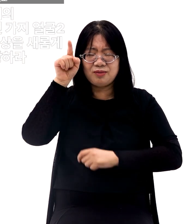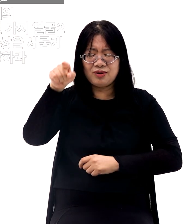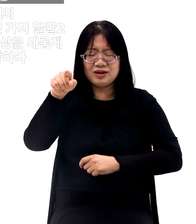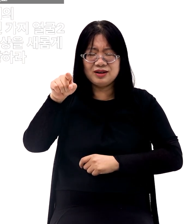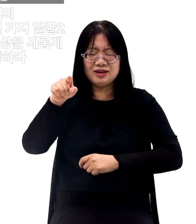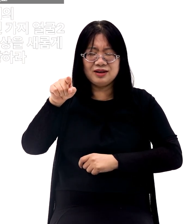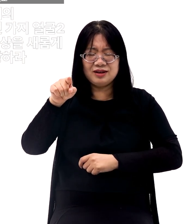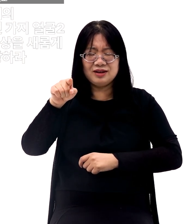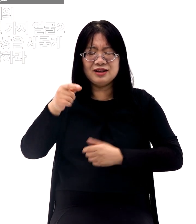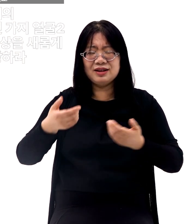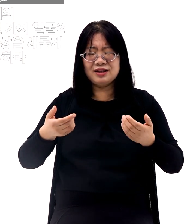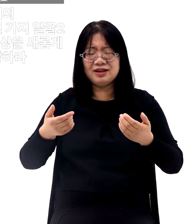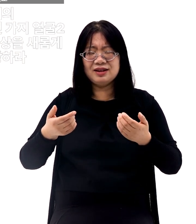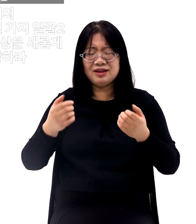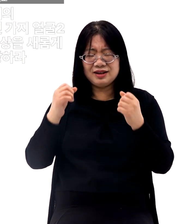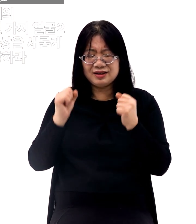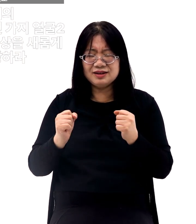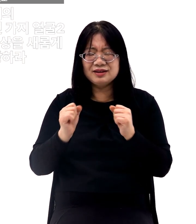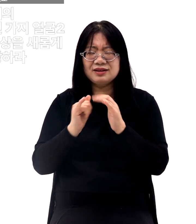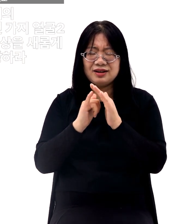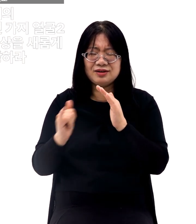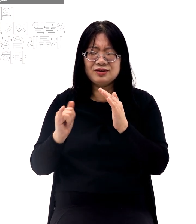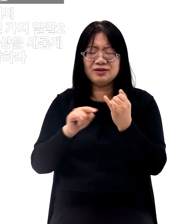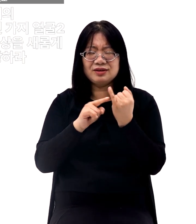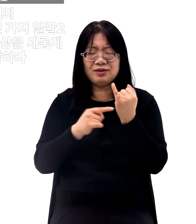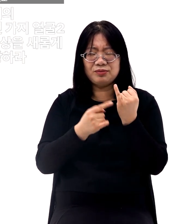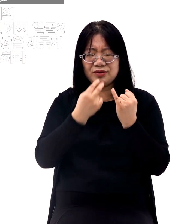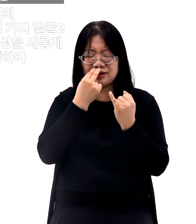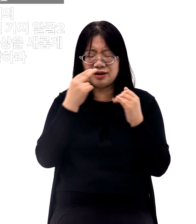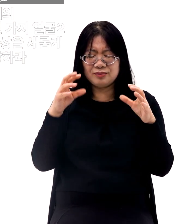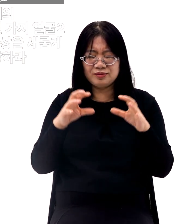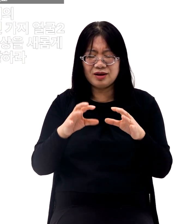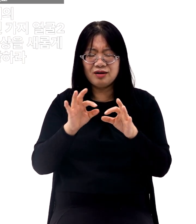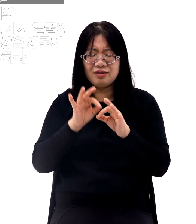출타 있는 가족들, 복중의